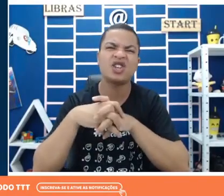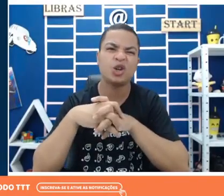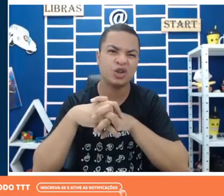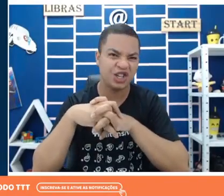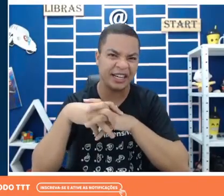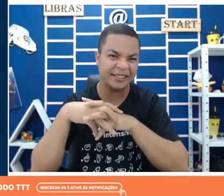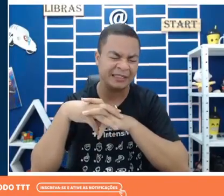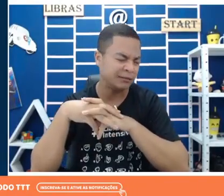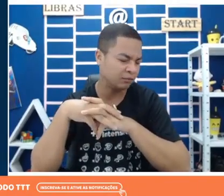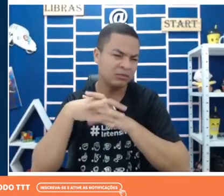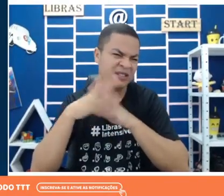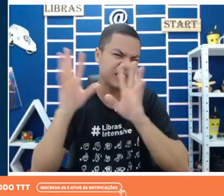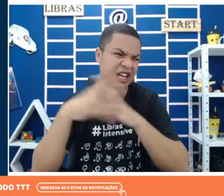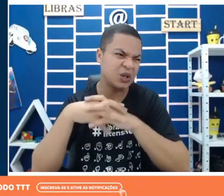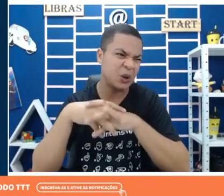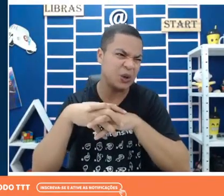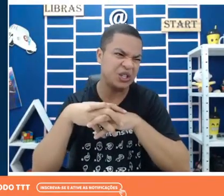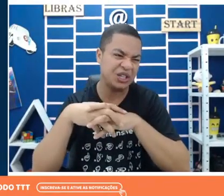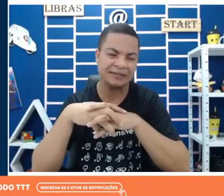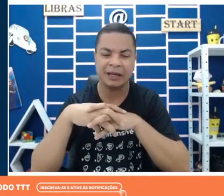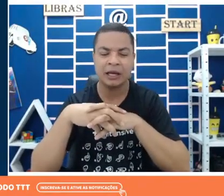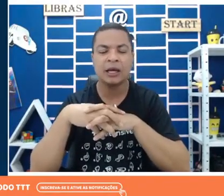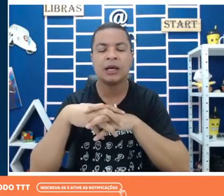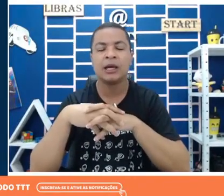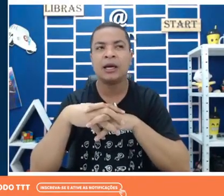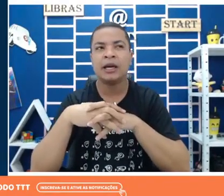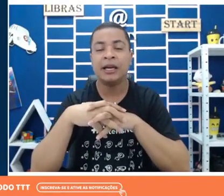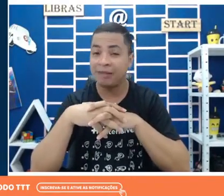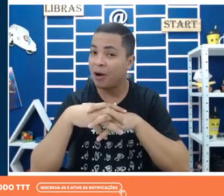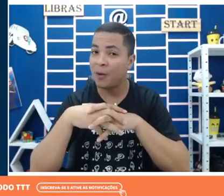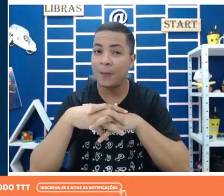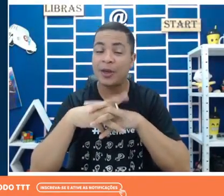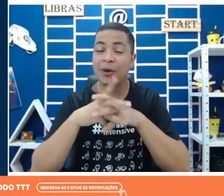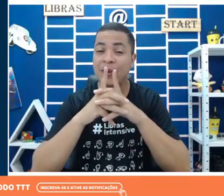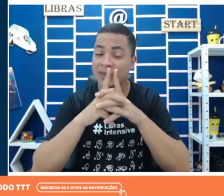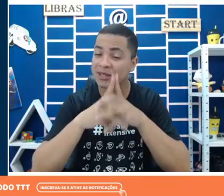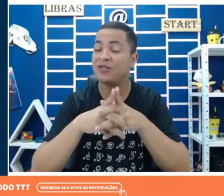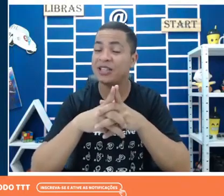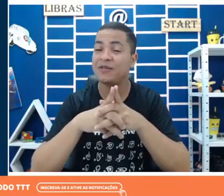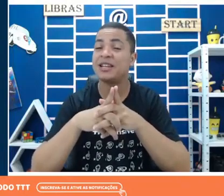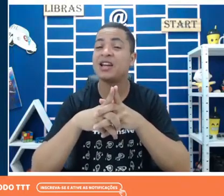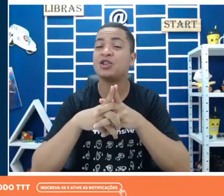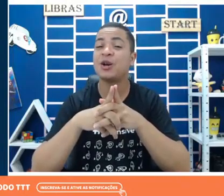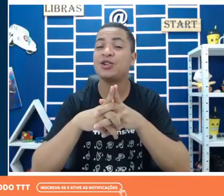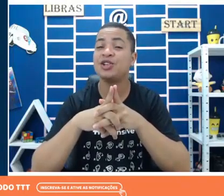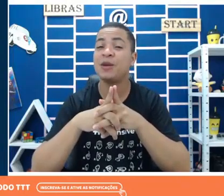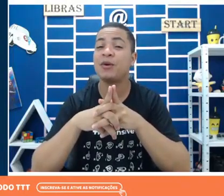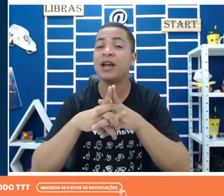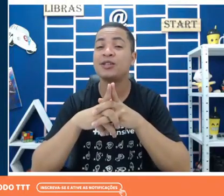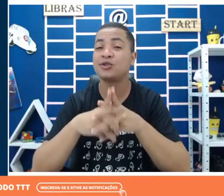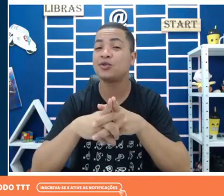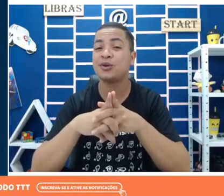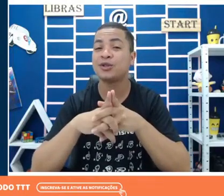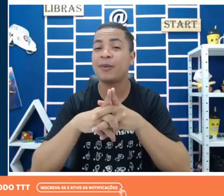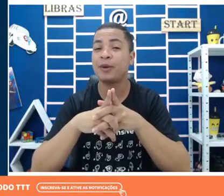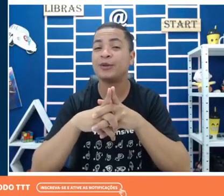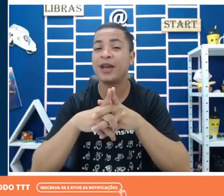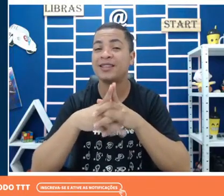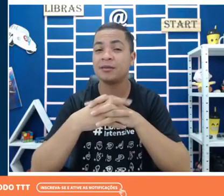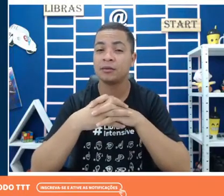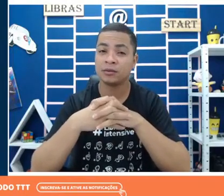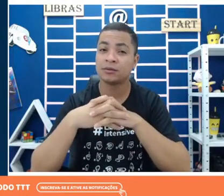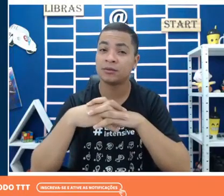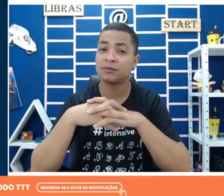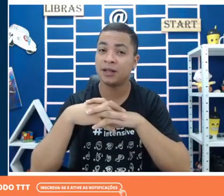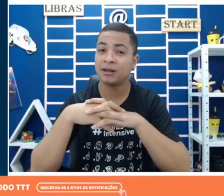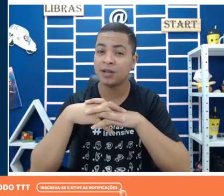Faça datilologia. Faça datilologia. Então, eu não aconselho você a fazer datilologia, porque e se o surdo não souber